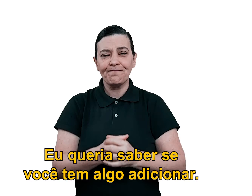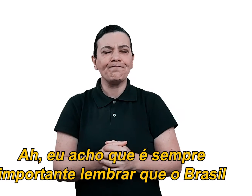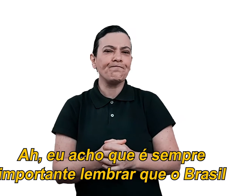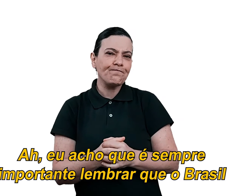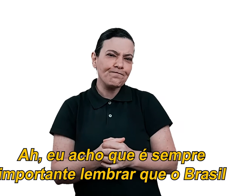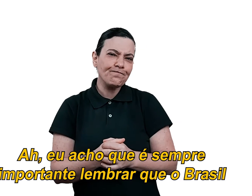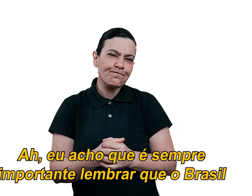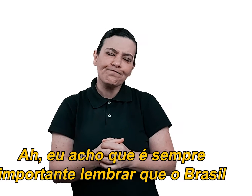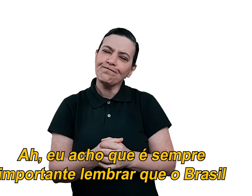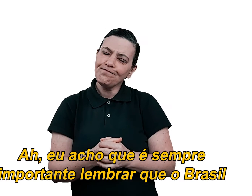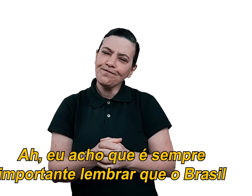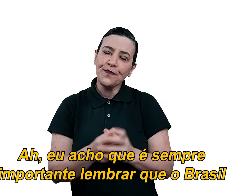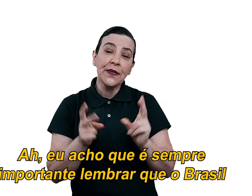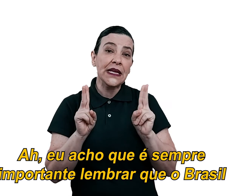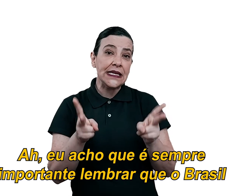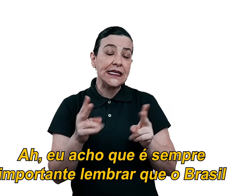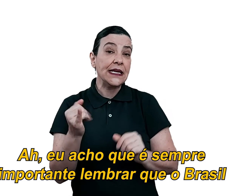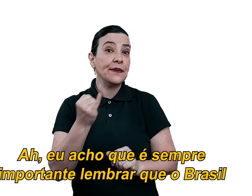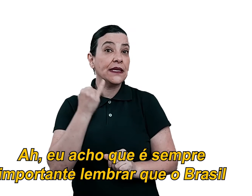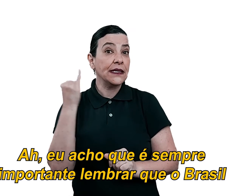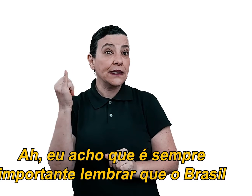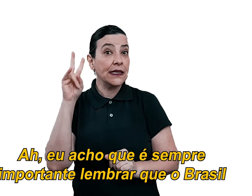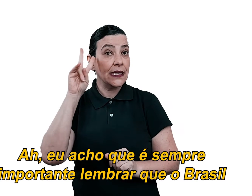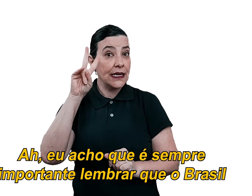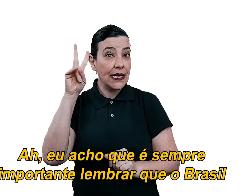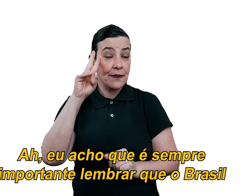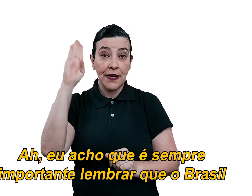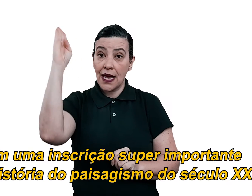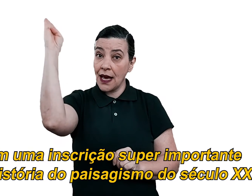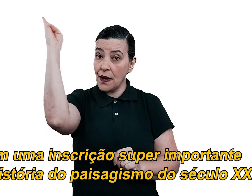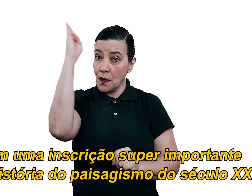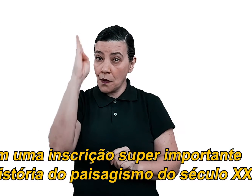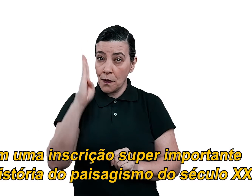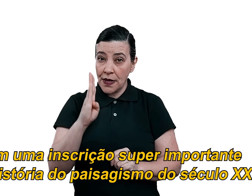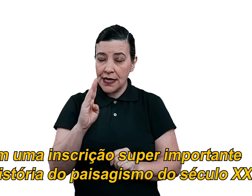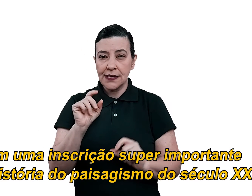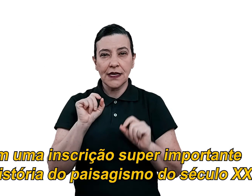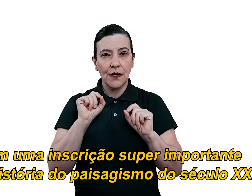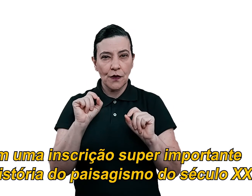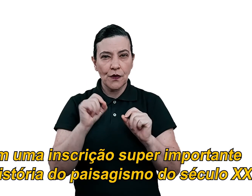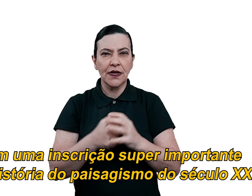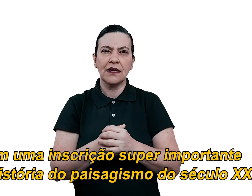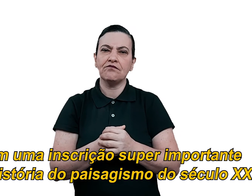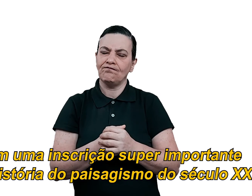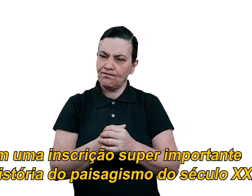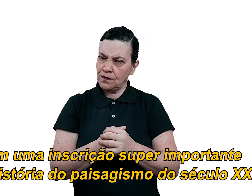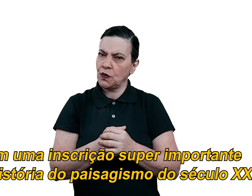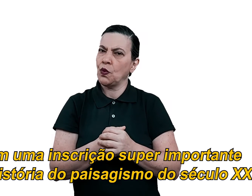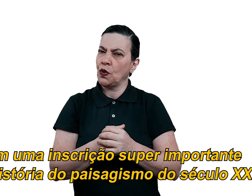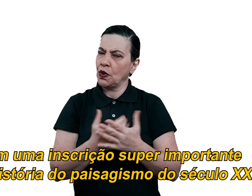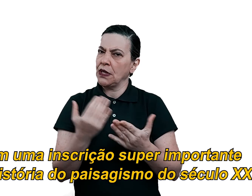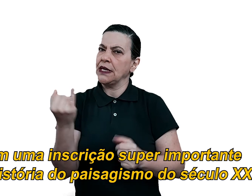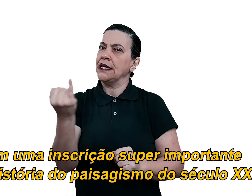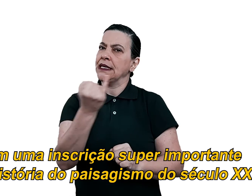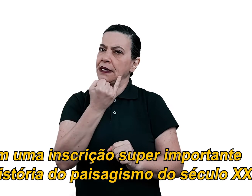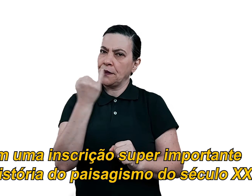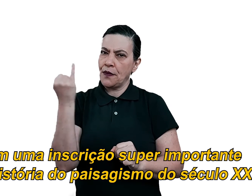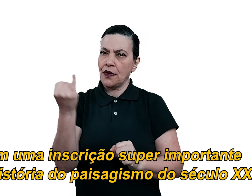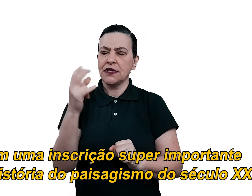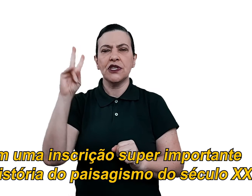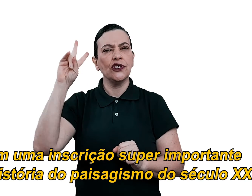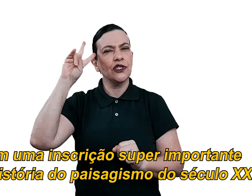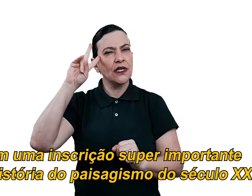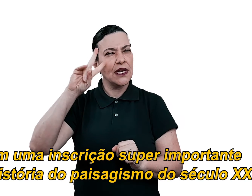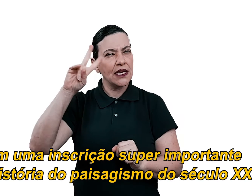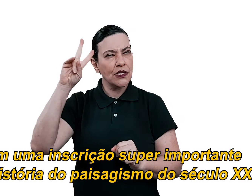adicionar. Eu acho que é sempre importante, né, lembrar que o Brasil tem uma inscrição super importante mesmo